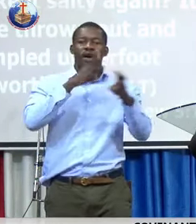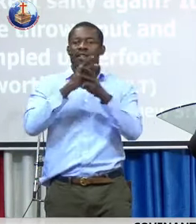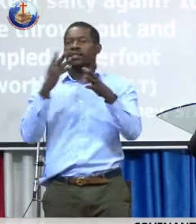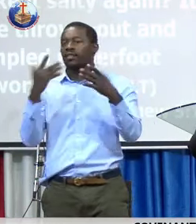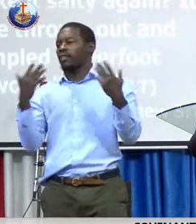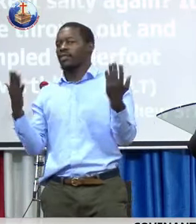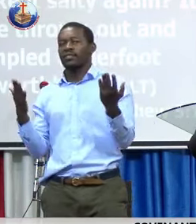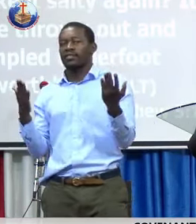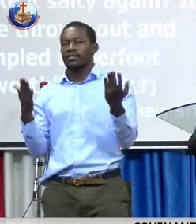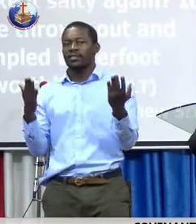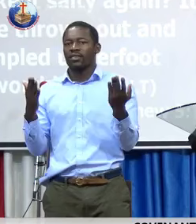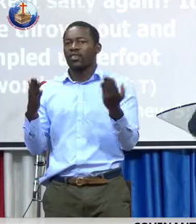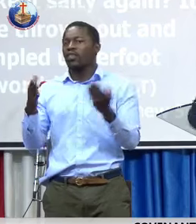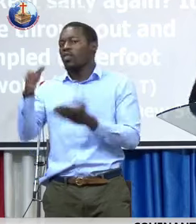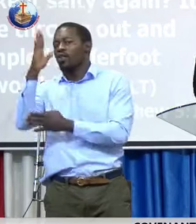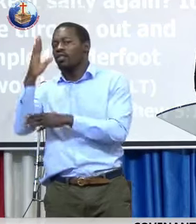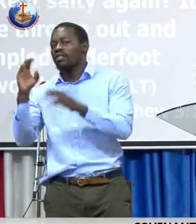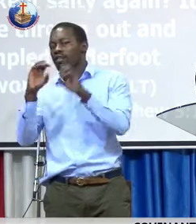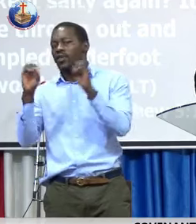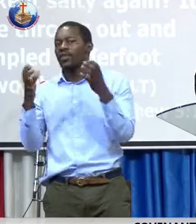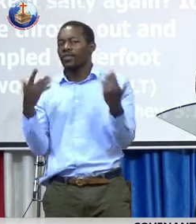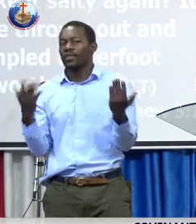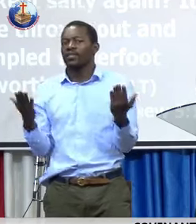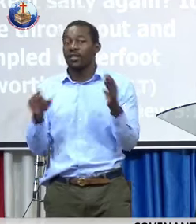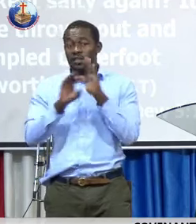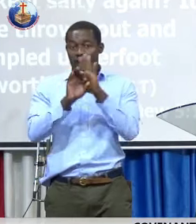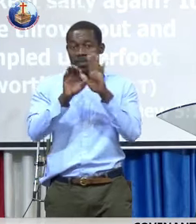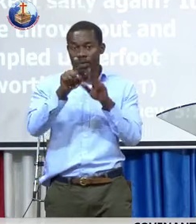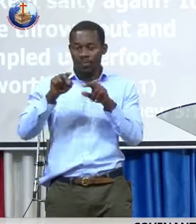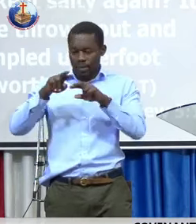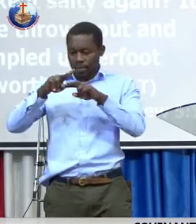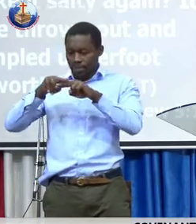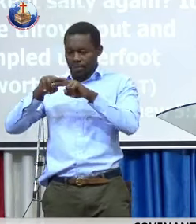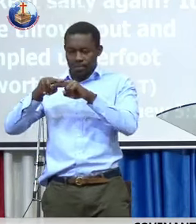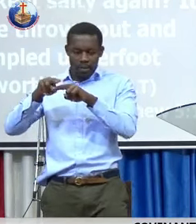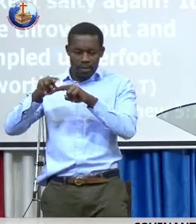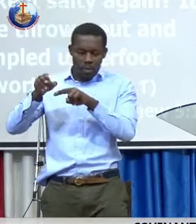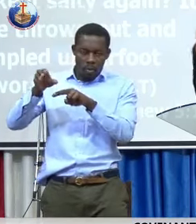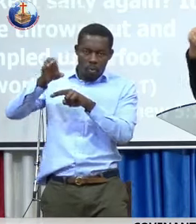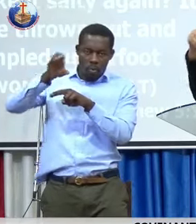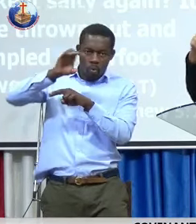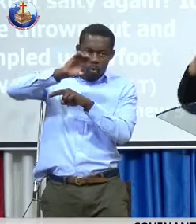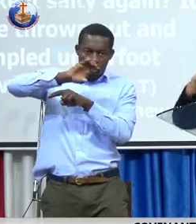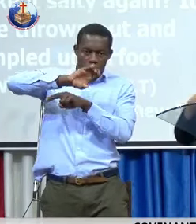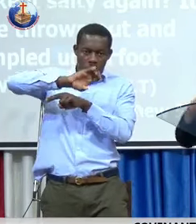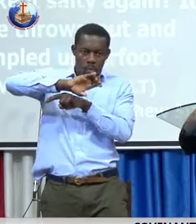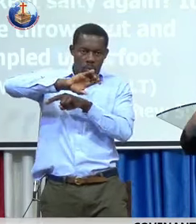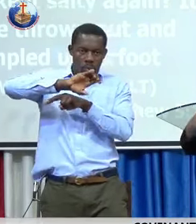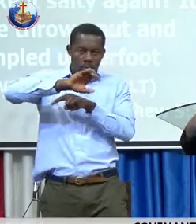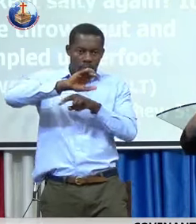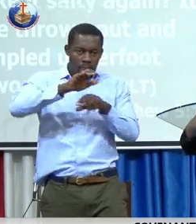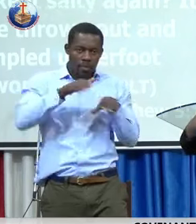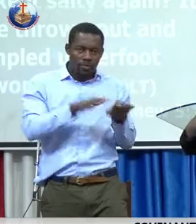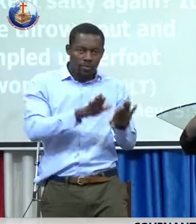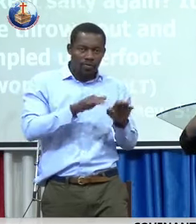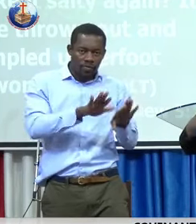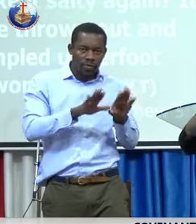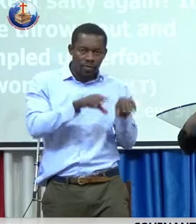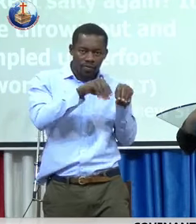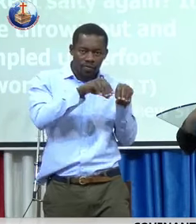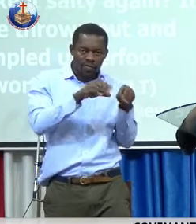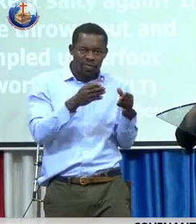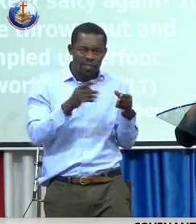vitu ambavyo sio vya Mungu. Ukimwaga chumvi ndani ya unga ya chapo alafu uiweke kwa mchele, utasikia hiyo flavor kweli?